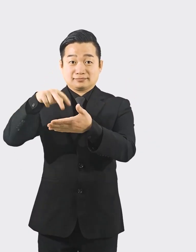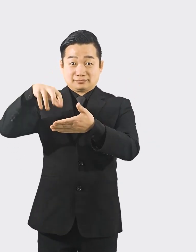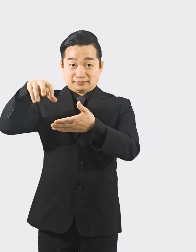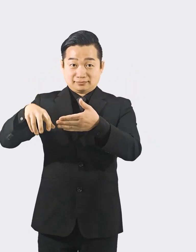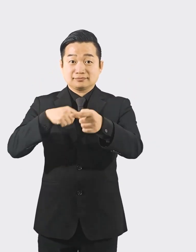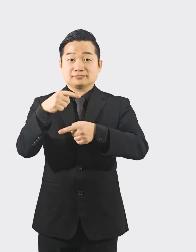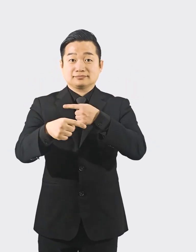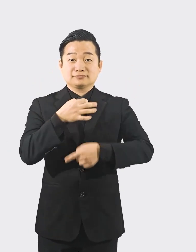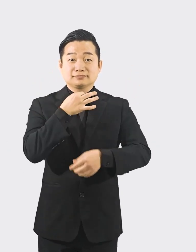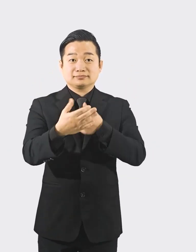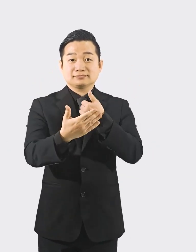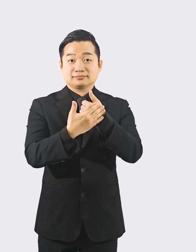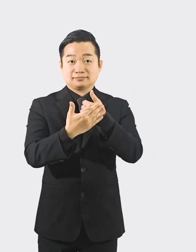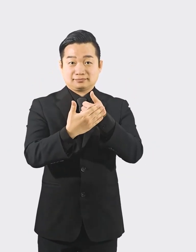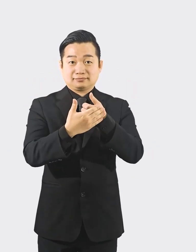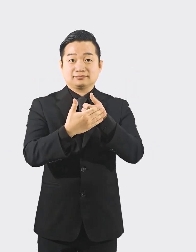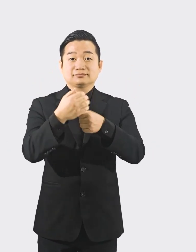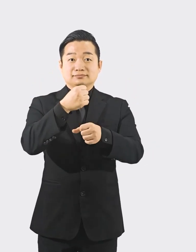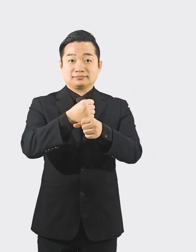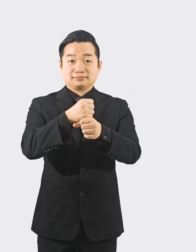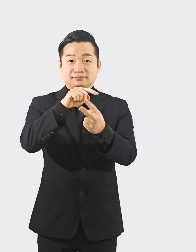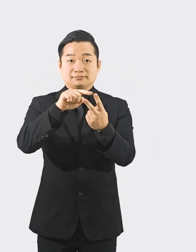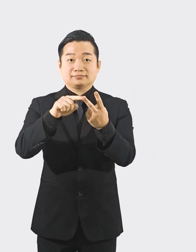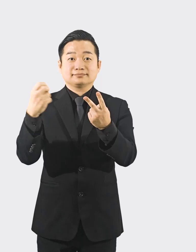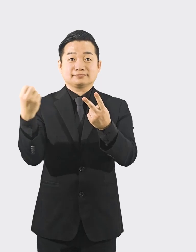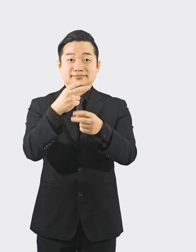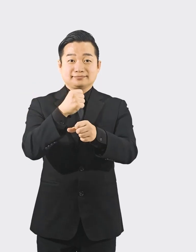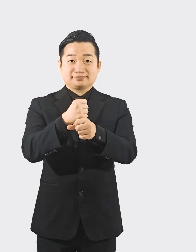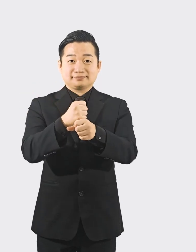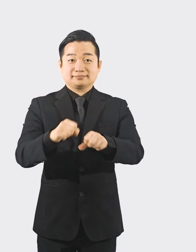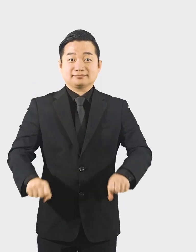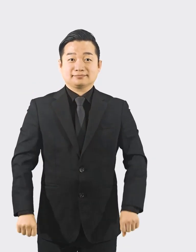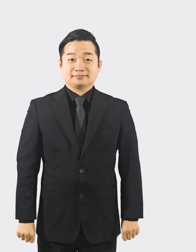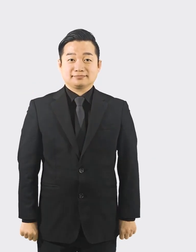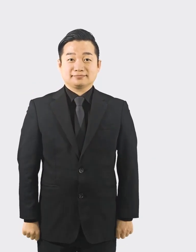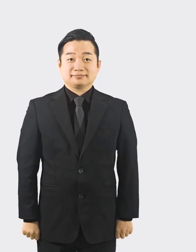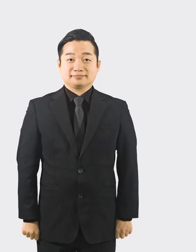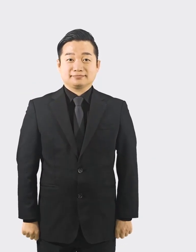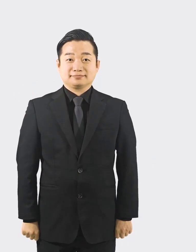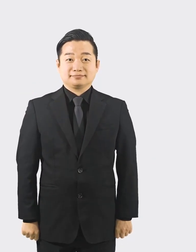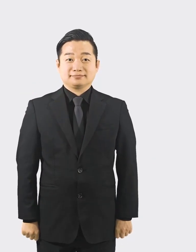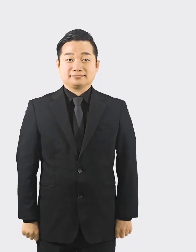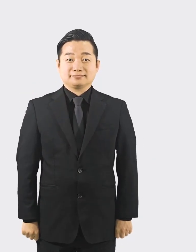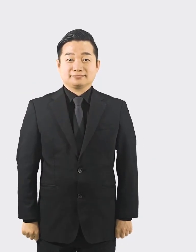국립장애인 도서관의 수어, 음성 지원을 받아 제작, 재구성한 것입니다.